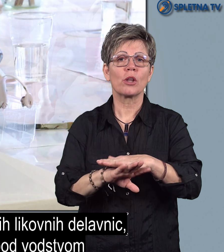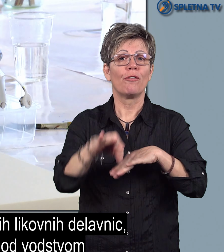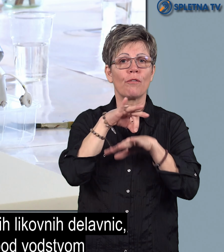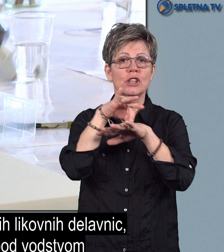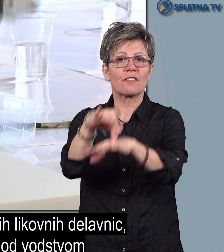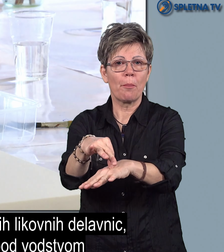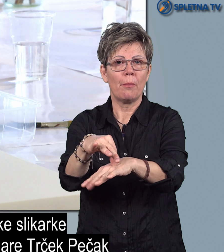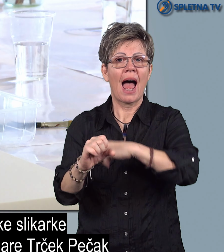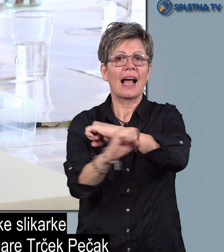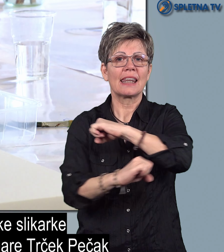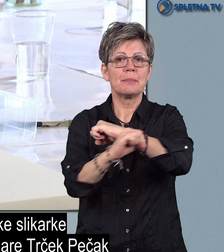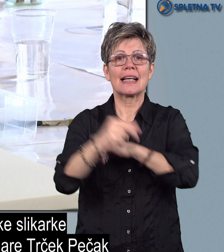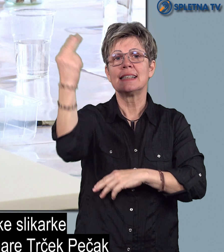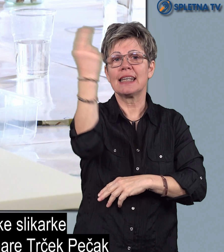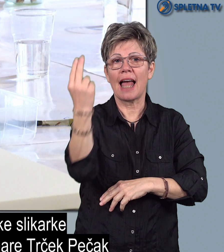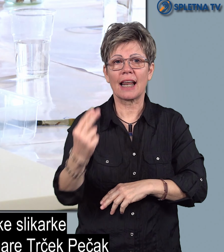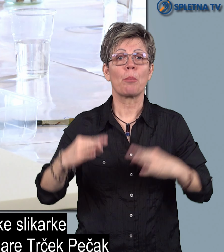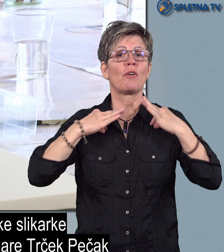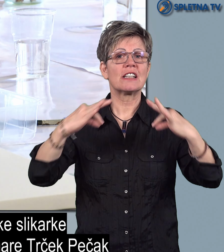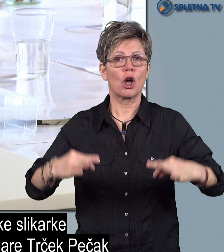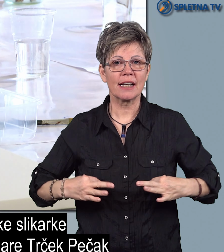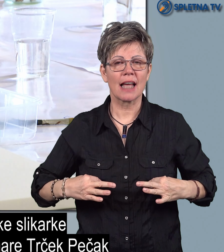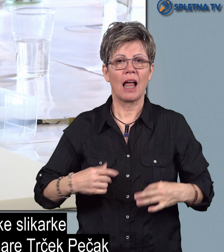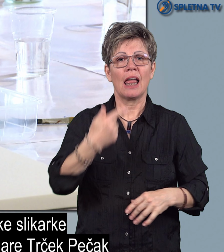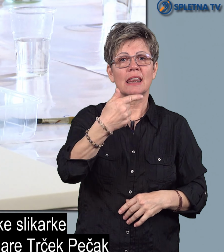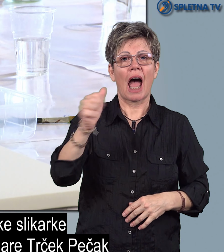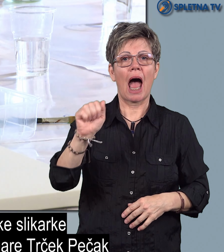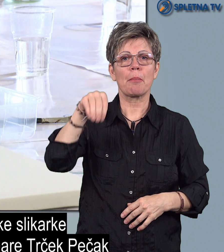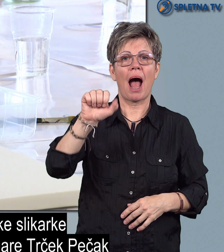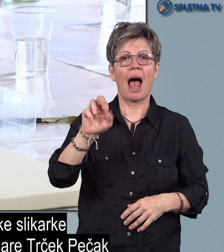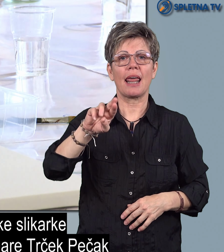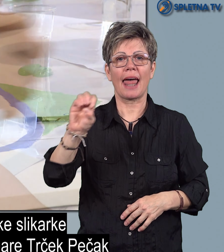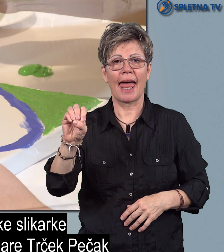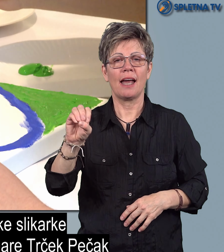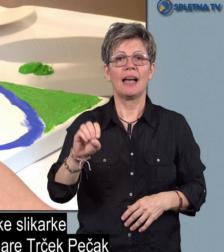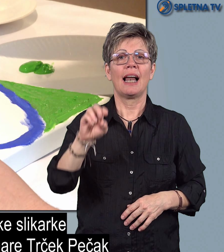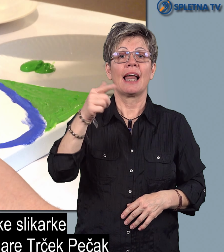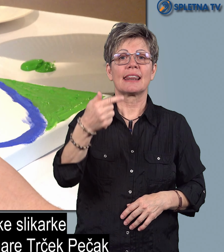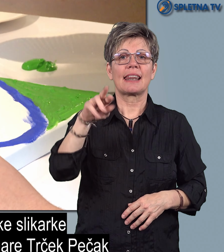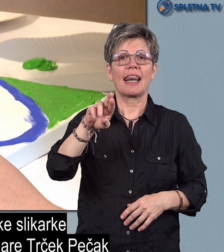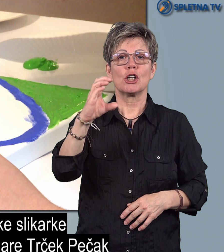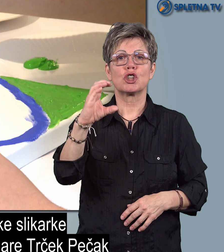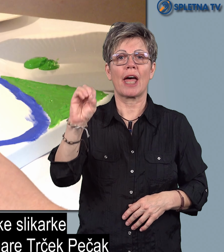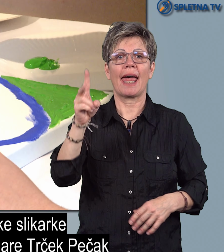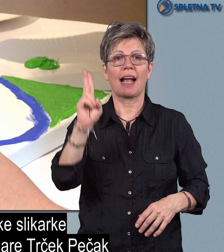Tamare Trček Pečak in študentov Akademije za likovno umetnost in oblikovanje v Ljubljani.